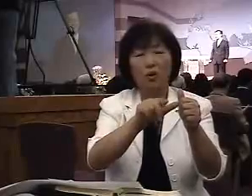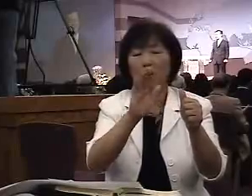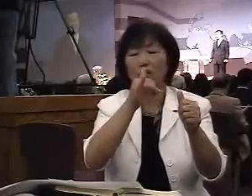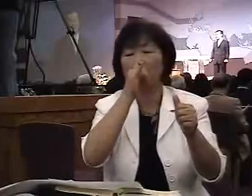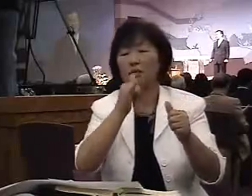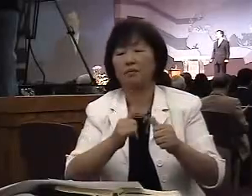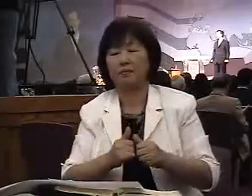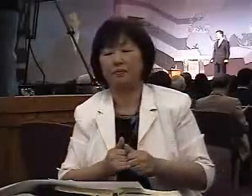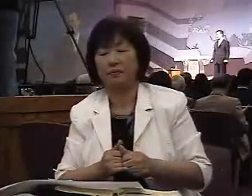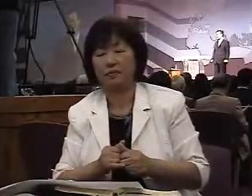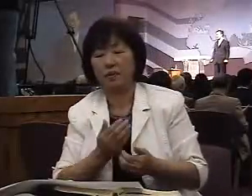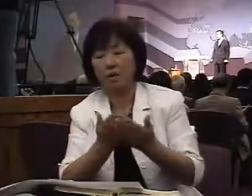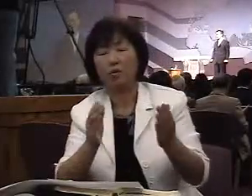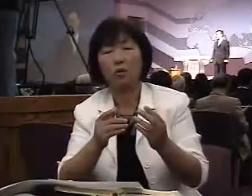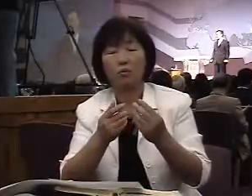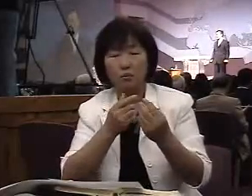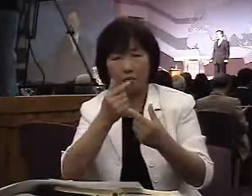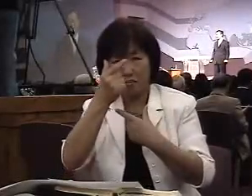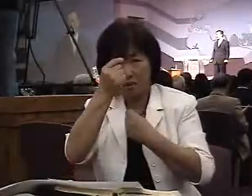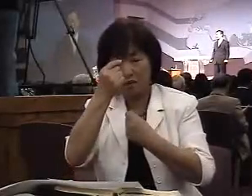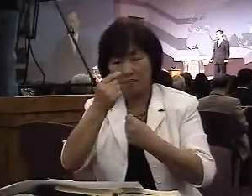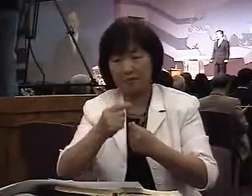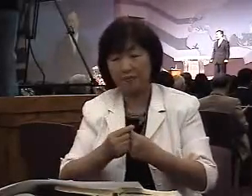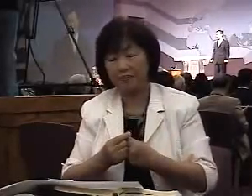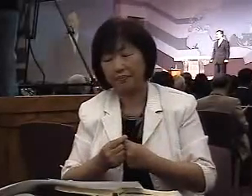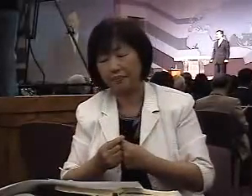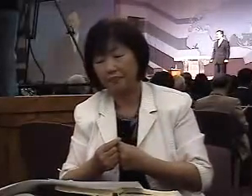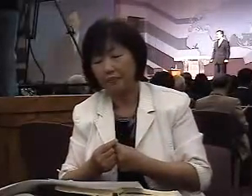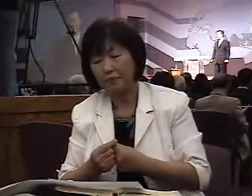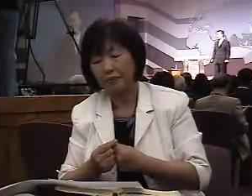것이죠. 여러분 마찬가지입니다.